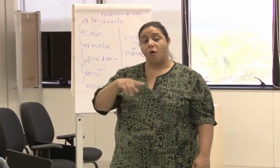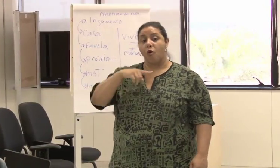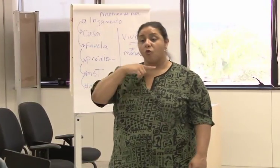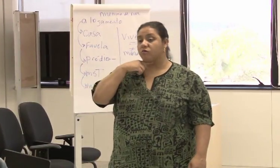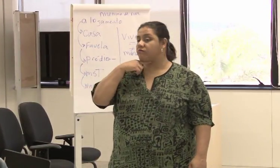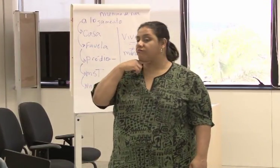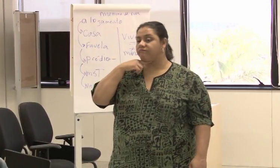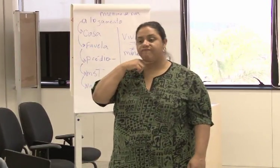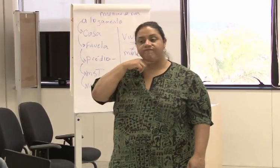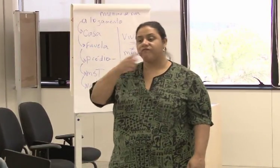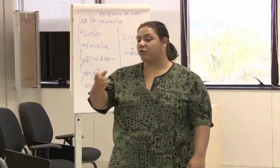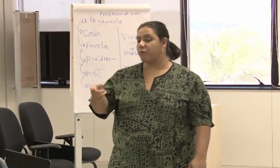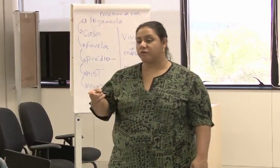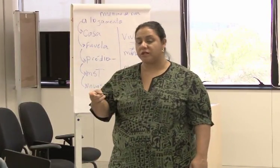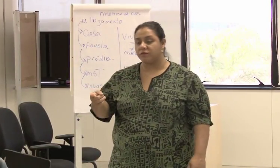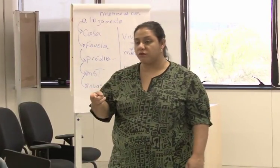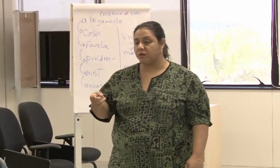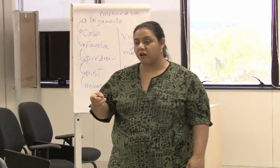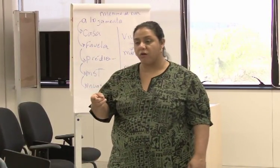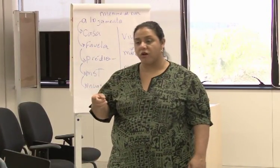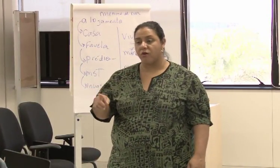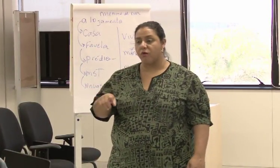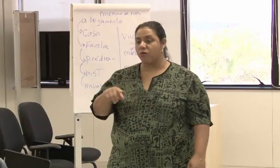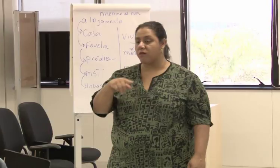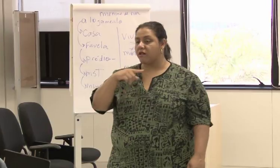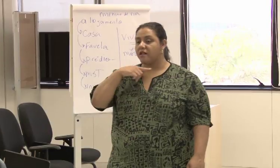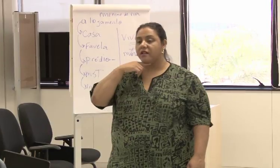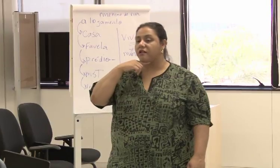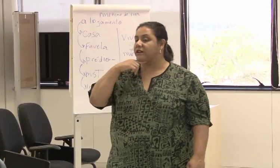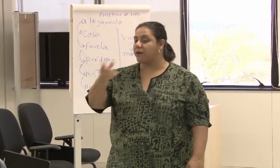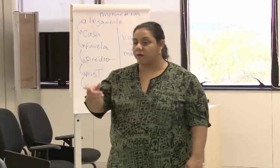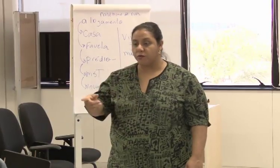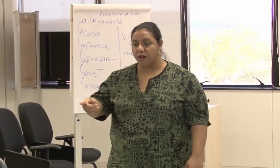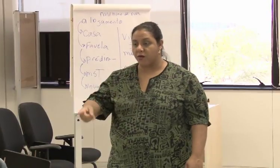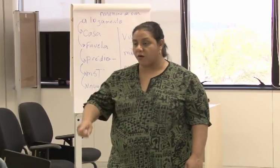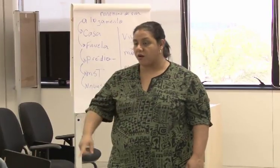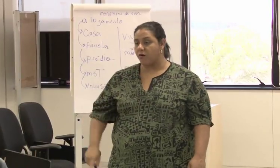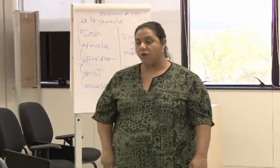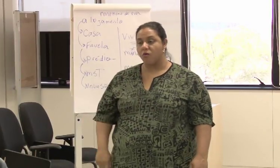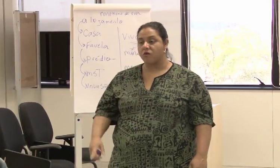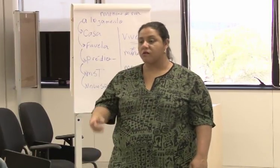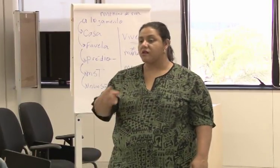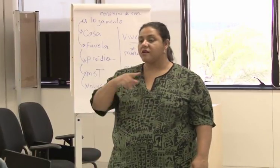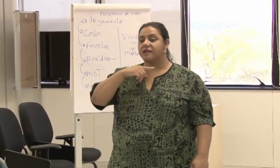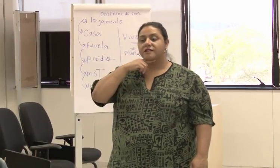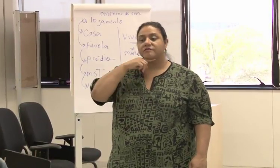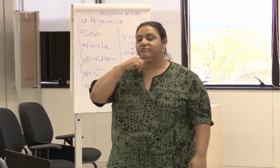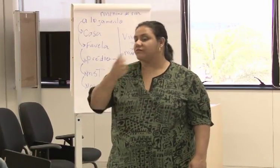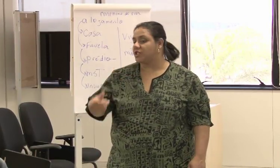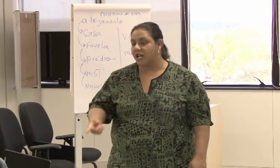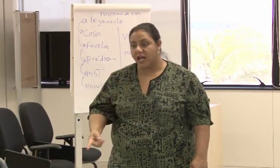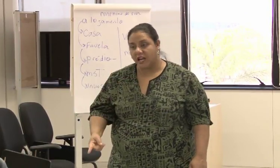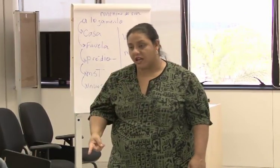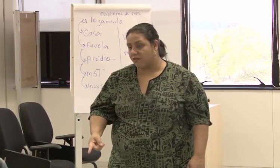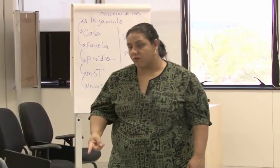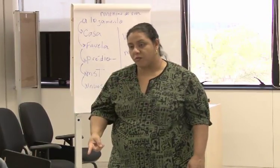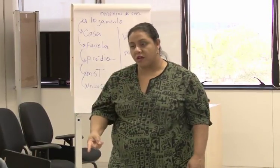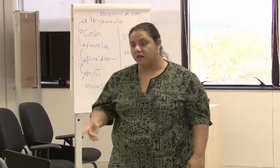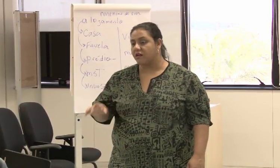Ou não é possível dormir agora? Ou não vai dar para dormir agora? Ou já era, ninguém vai dormir?